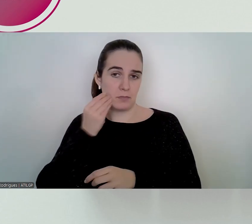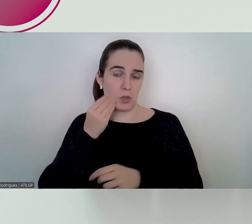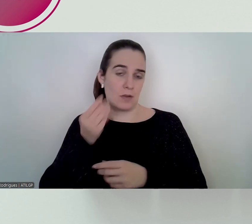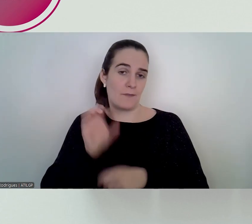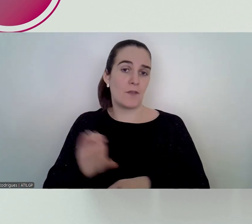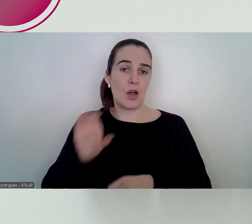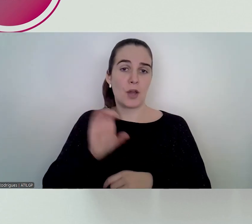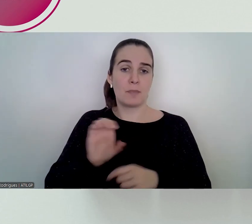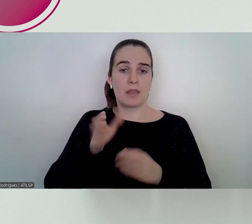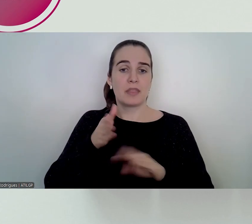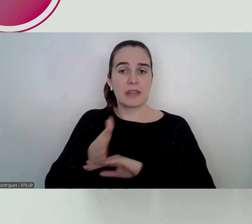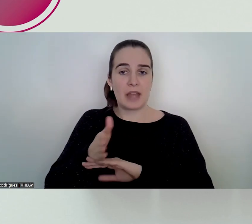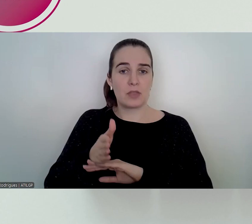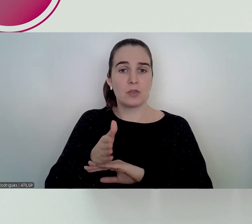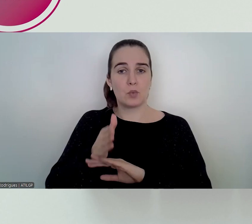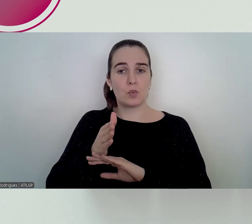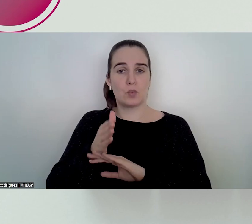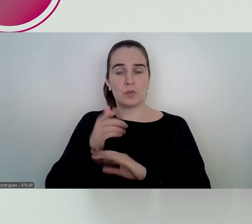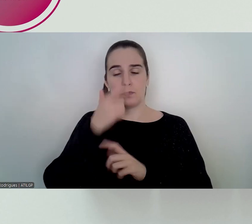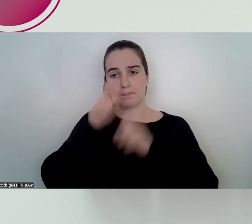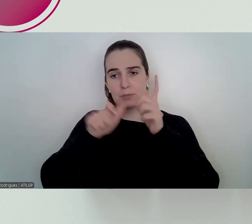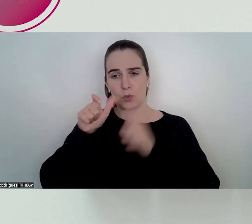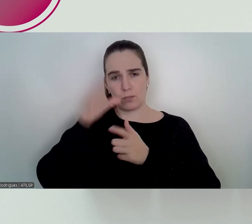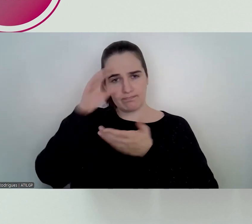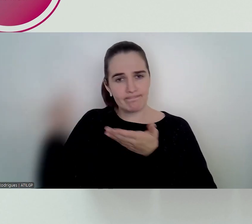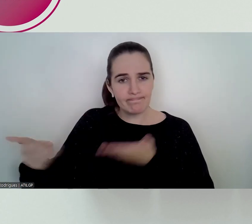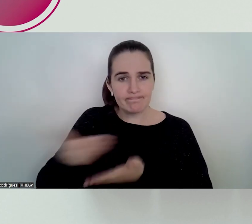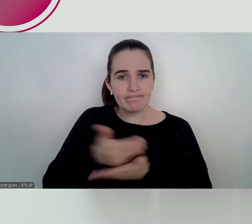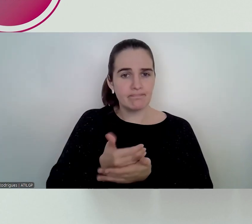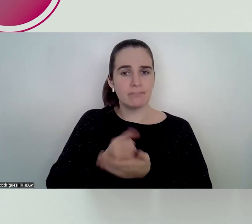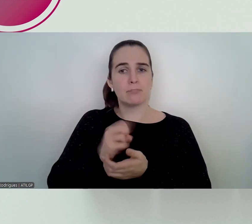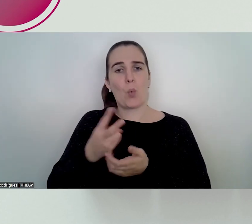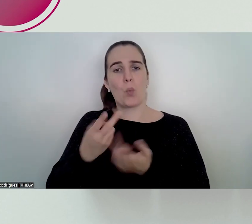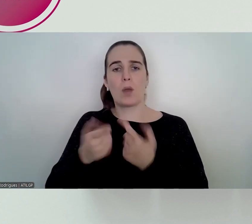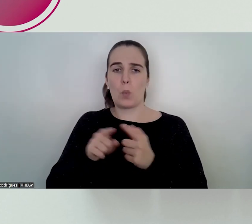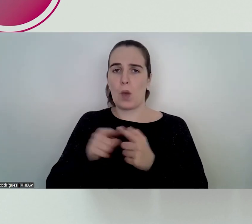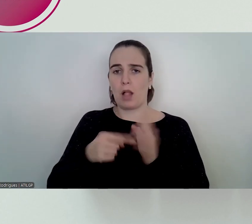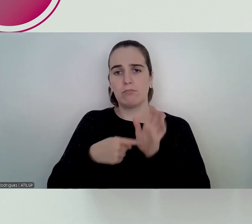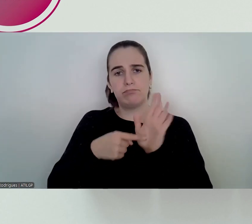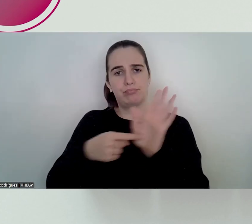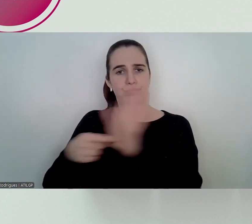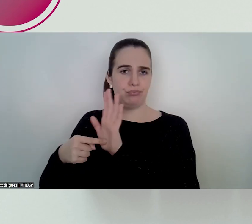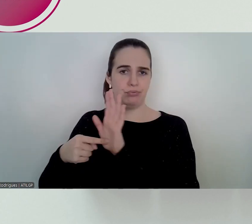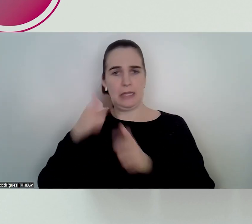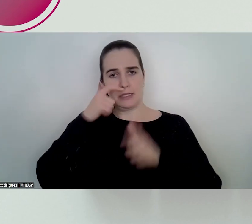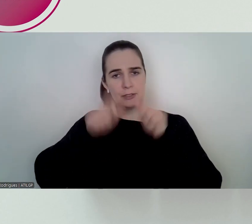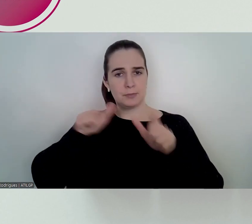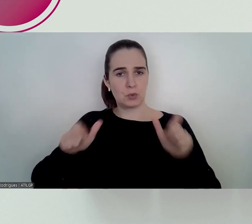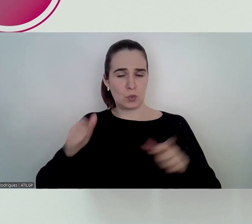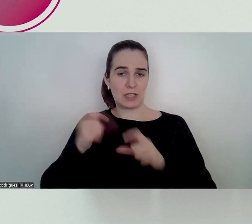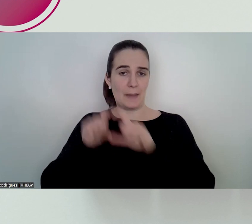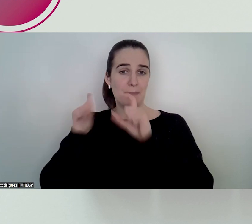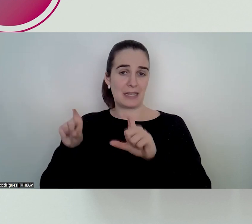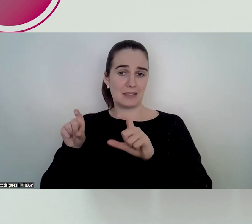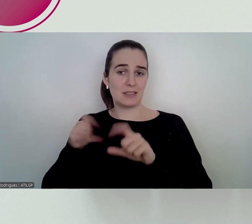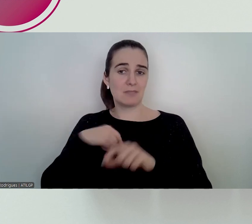diretos para as audições aos cidadãos e para pedidos de prestação de conta direta dos cidadãos a estas empresas